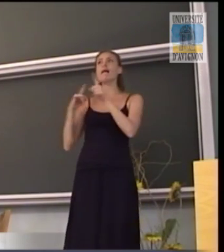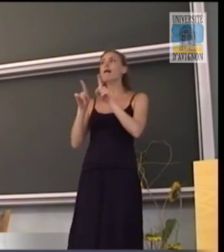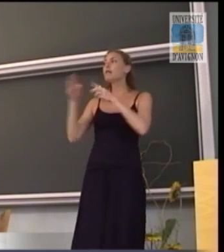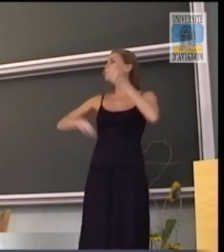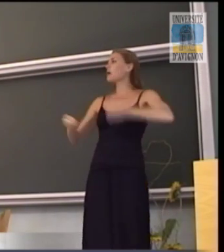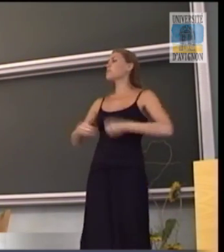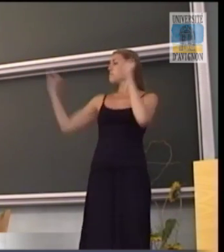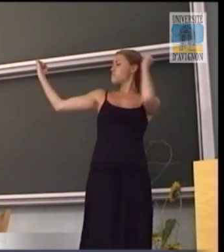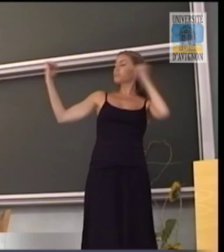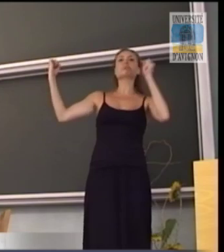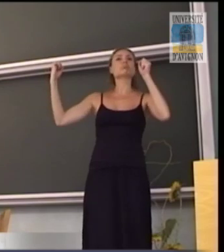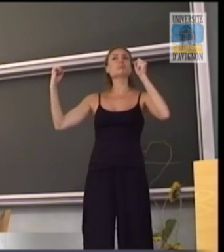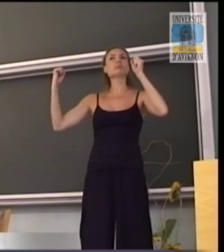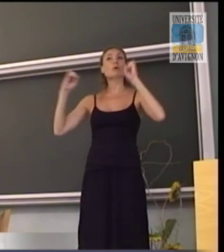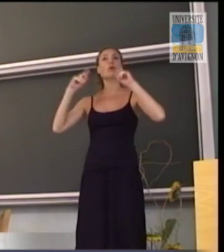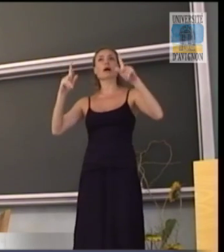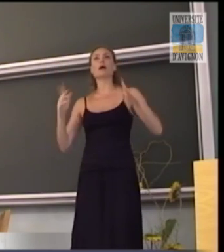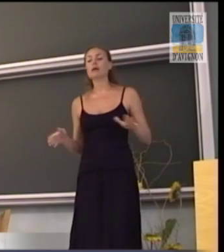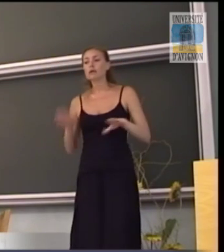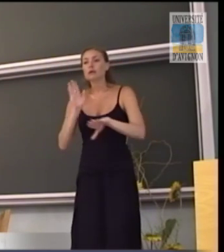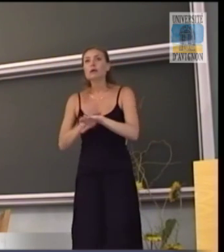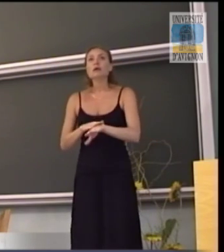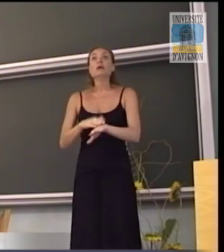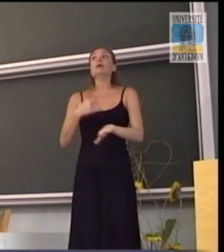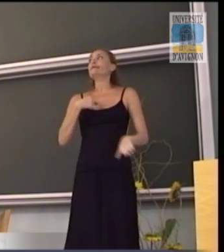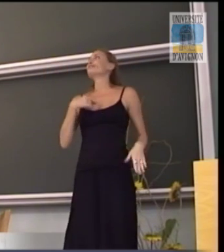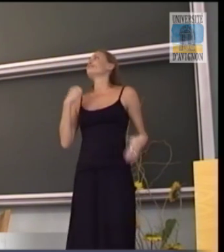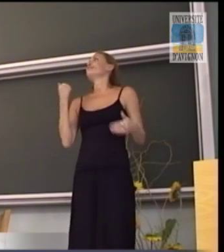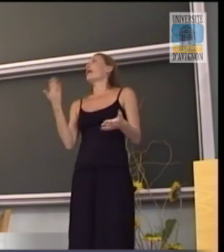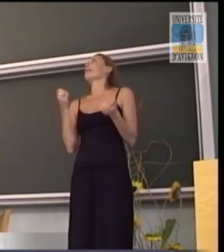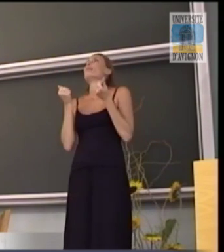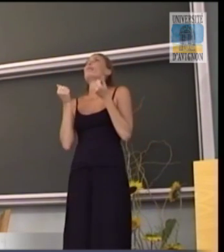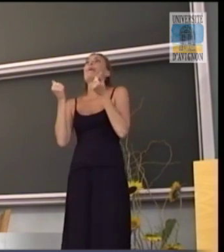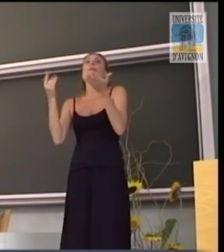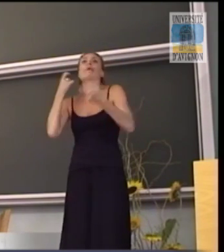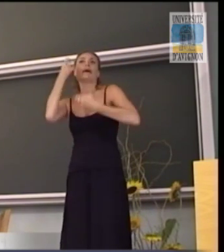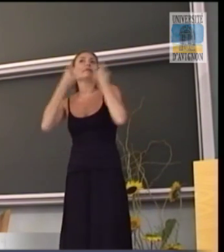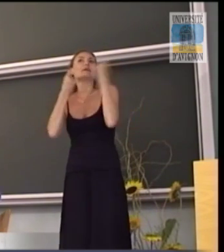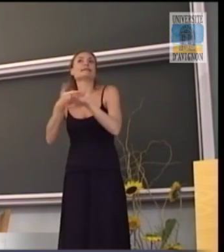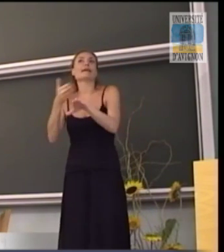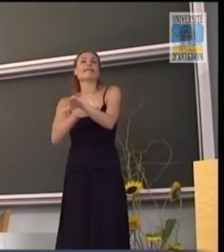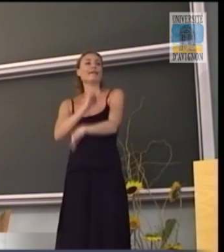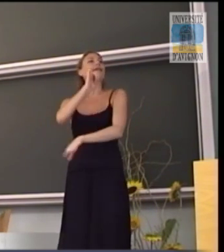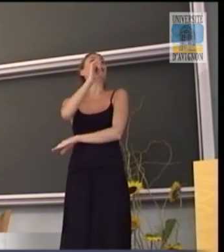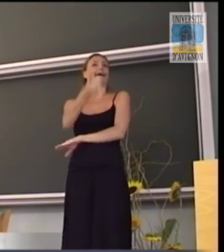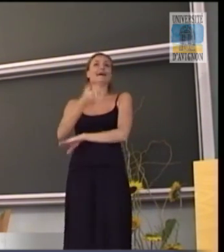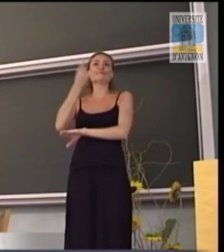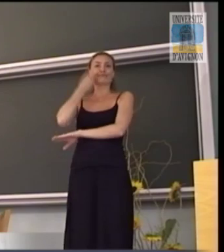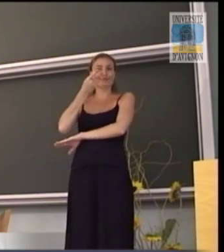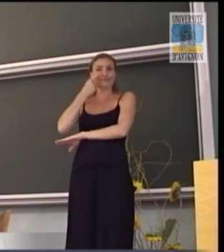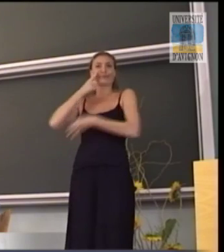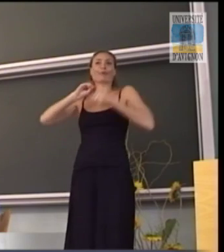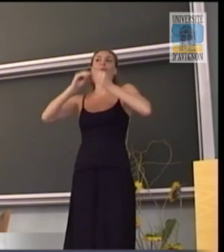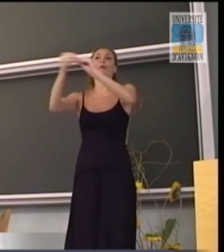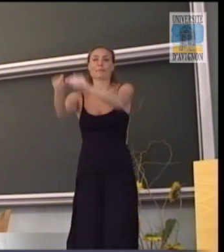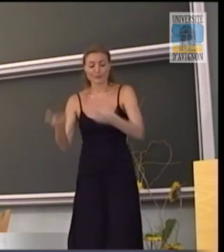fait. Et là, encore une fois, je me suis dit, ça t'apprendra, maintenant les soucis commencent. Voilà, donc à chaque fois, un petit souci